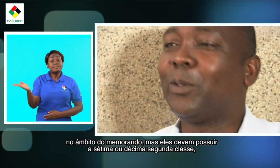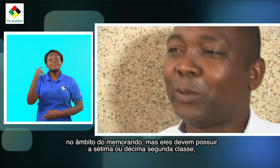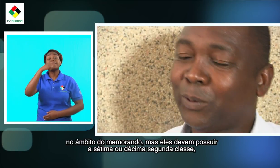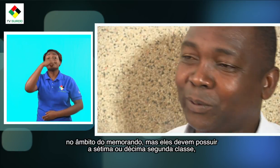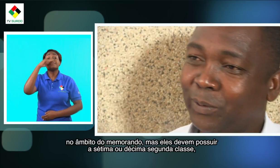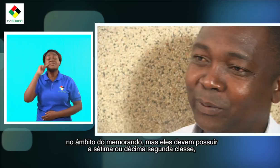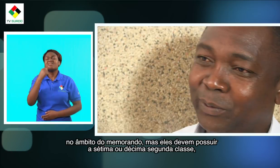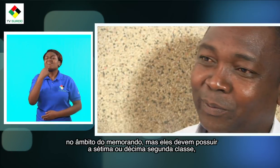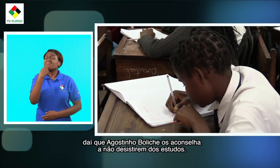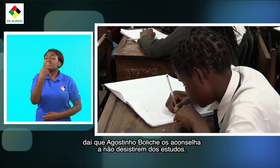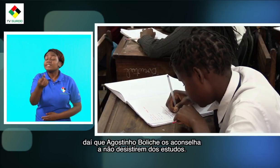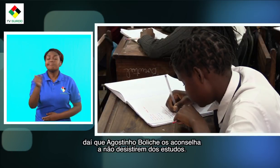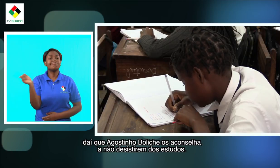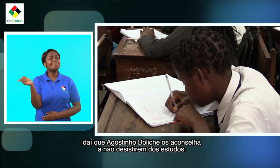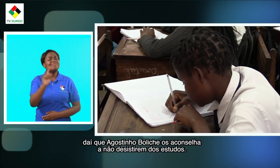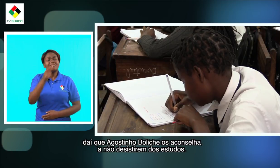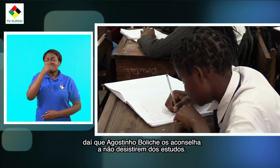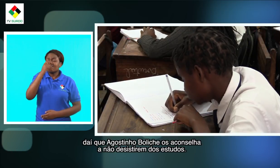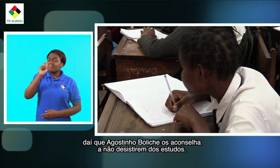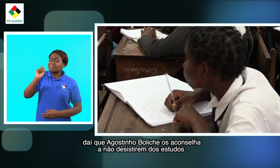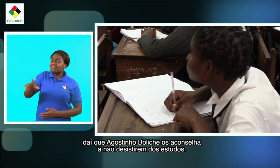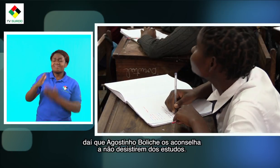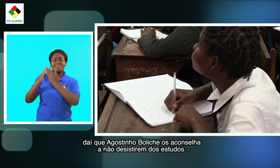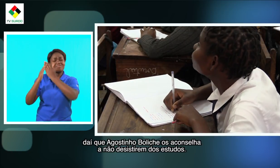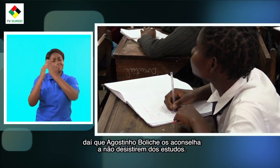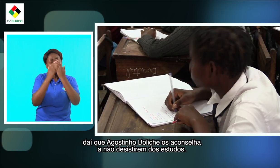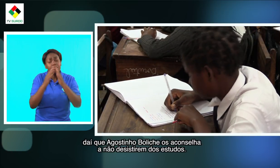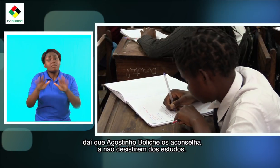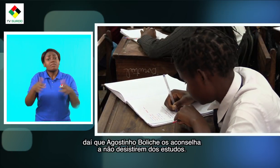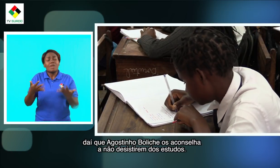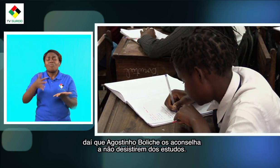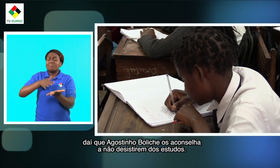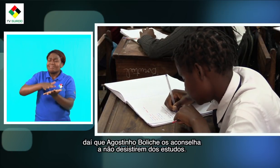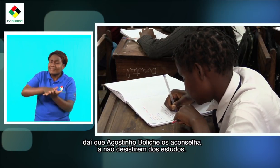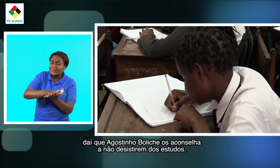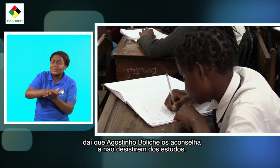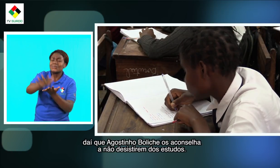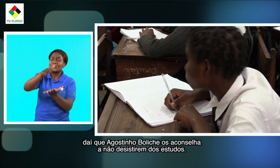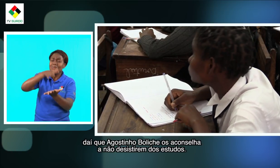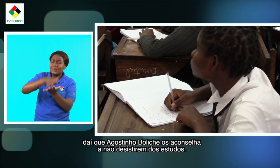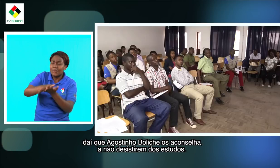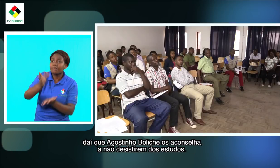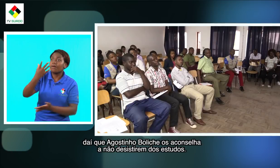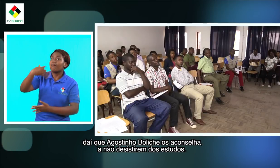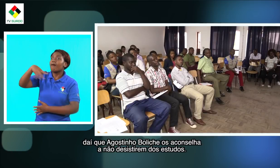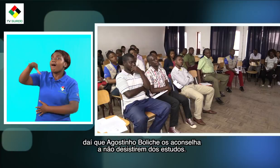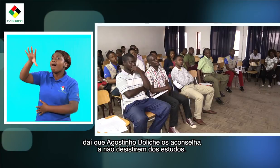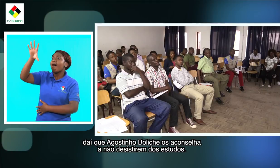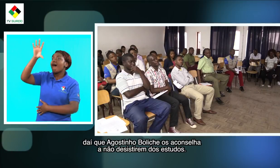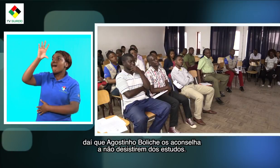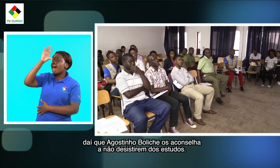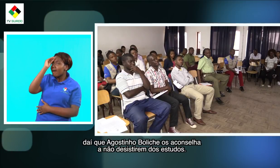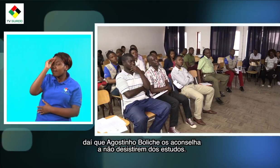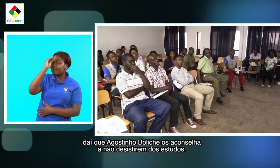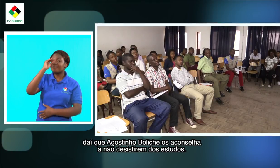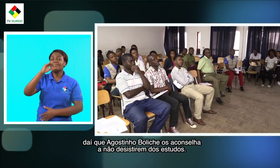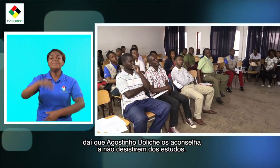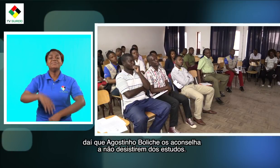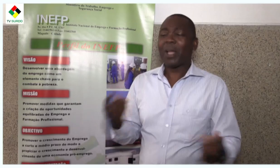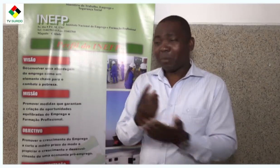12ª classe. Daí que Agostinho Fuliche os aconselha a não desistirem dos estudos.